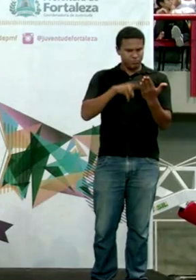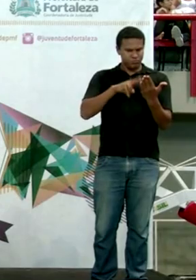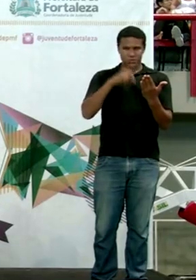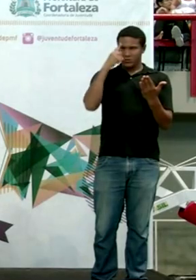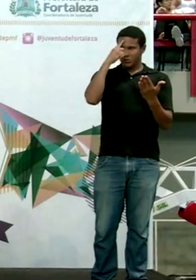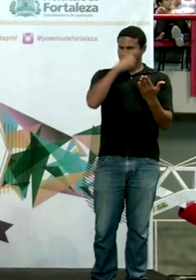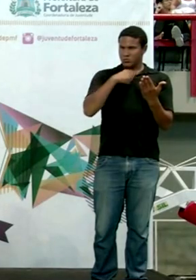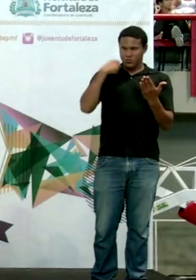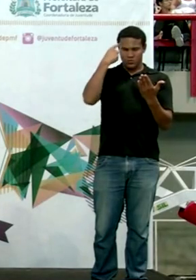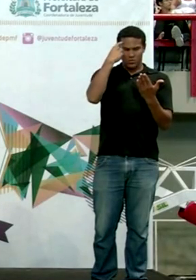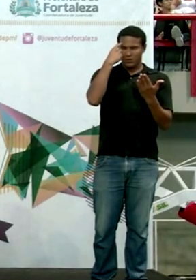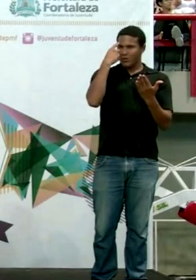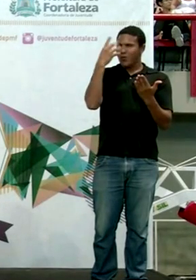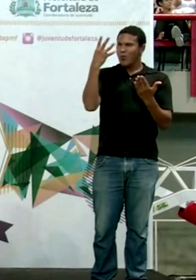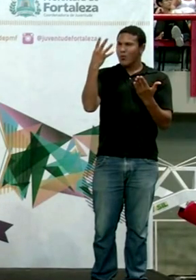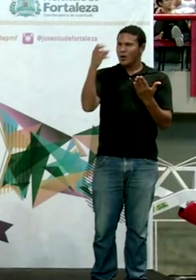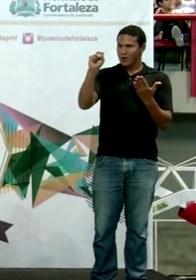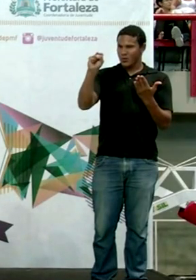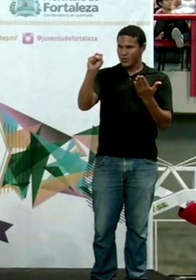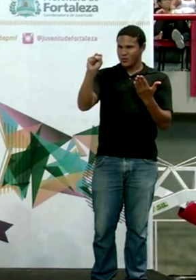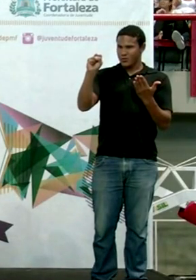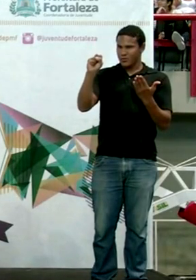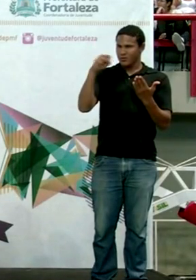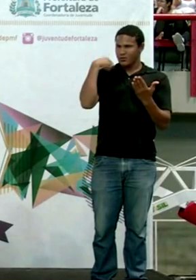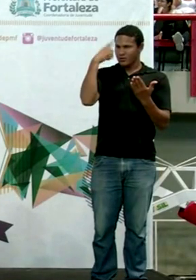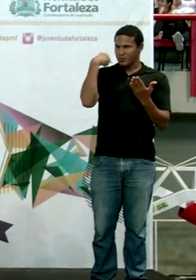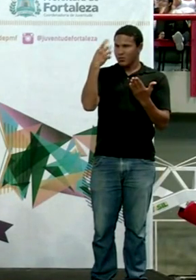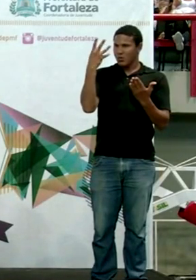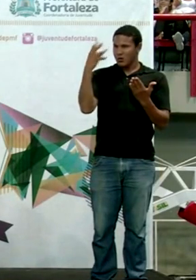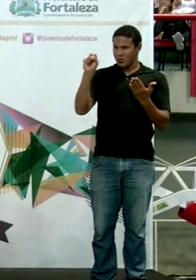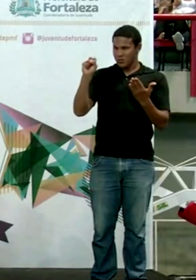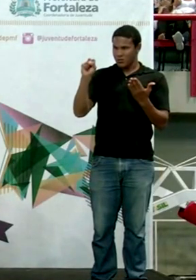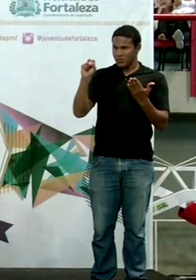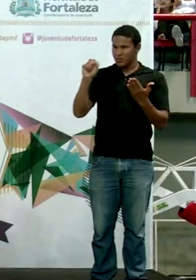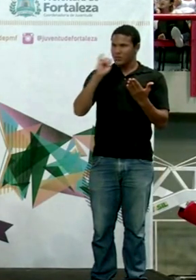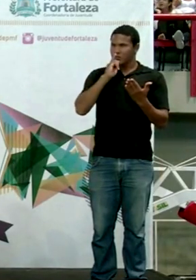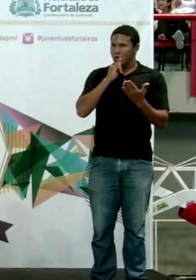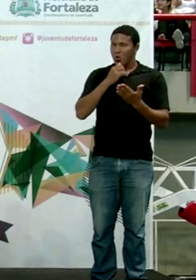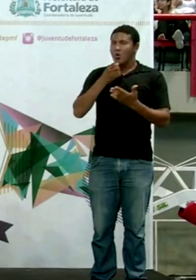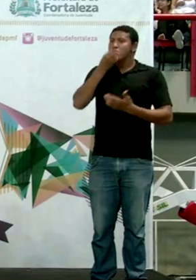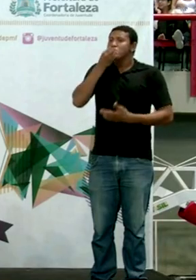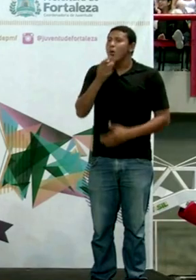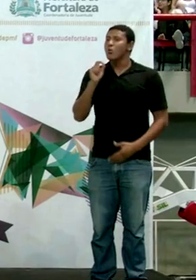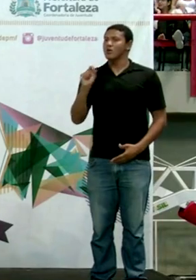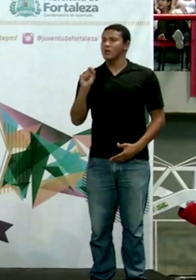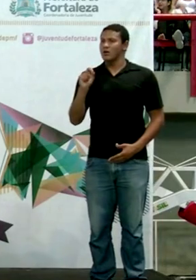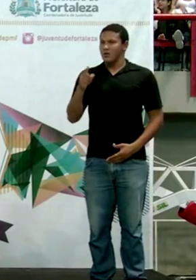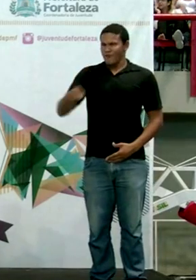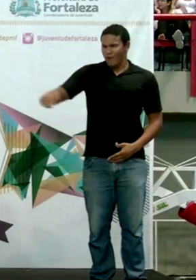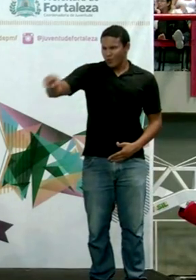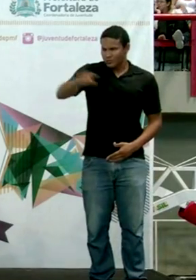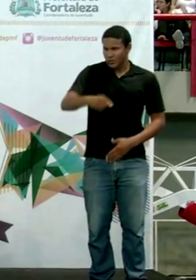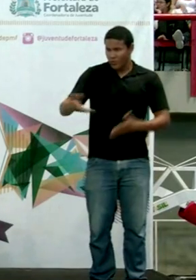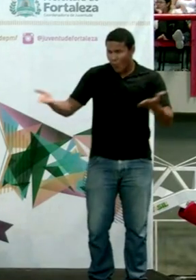matéria. O ideal é você estudar essa matéria de hoje, a minha, a do